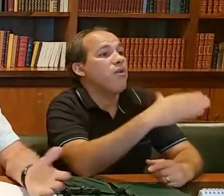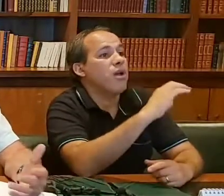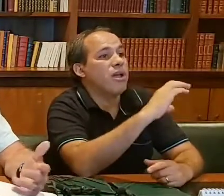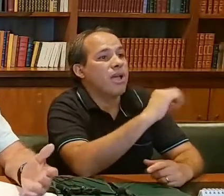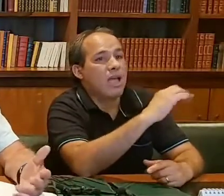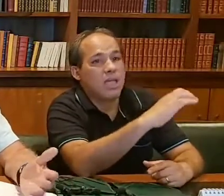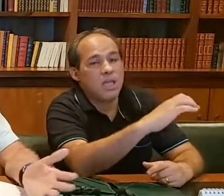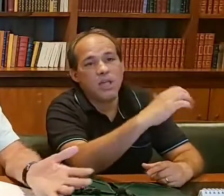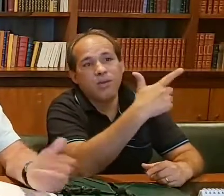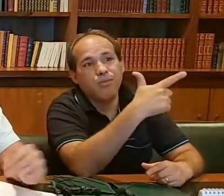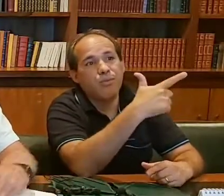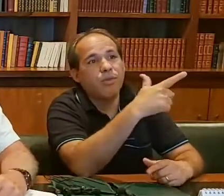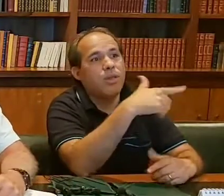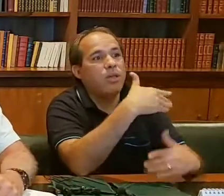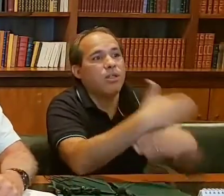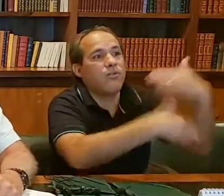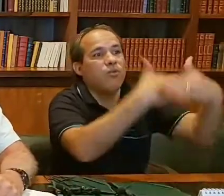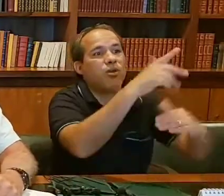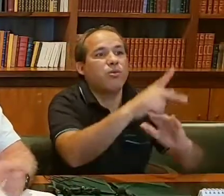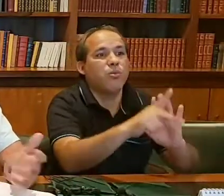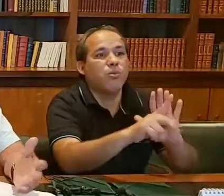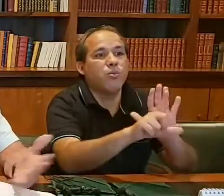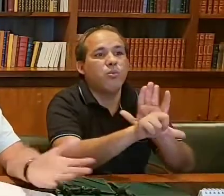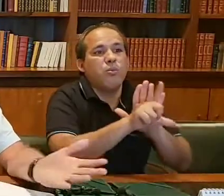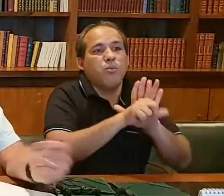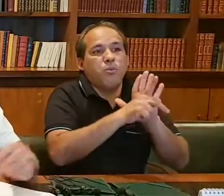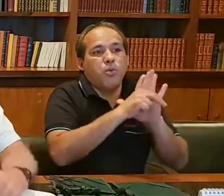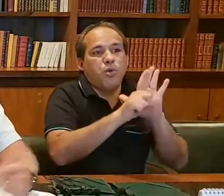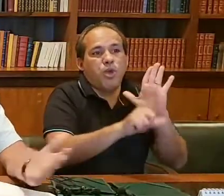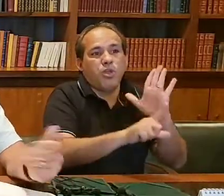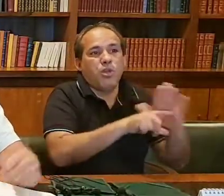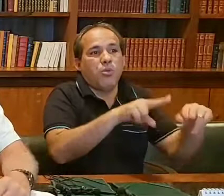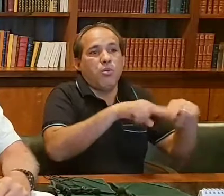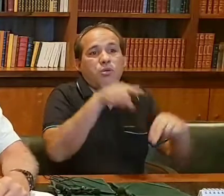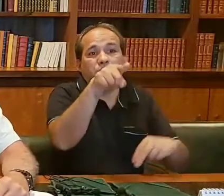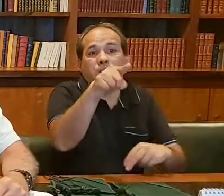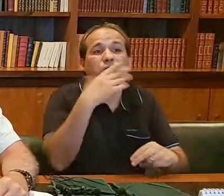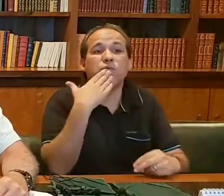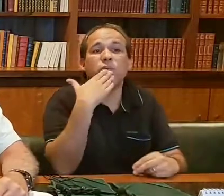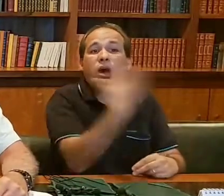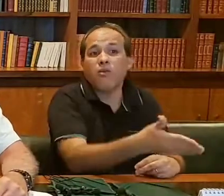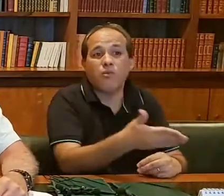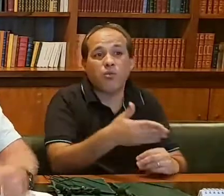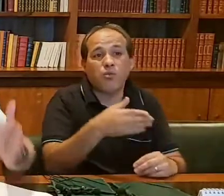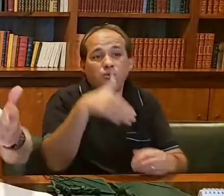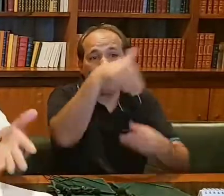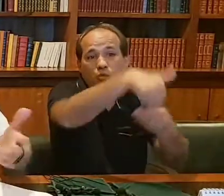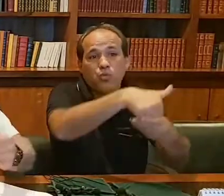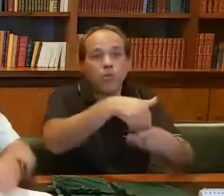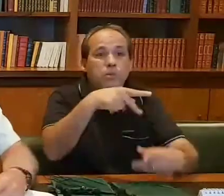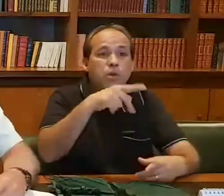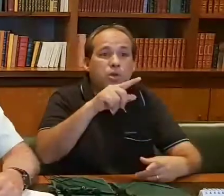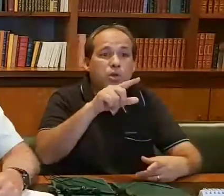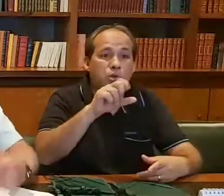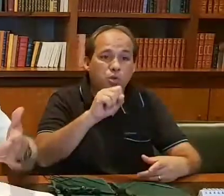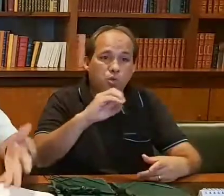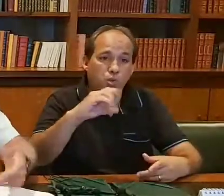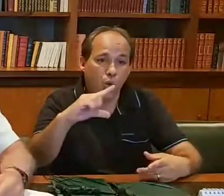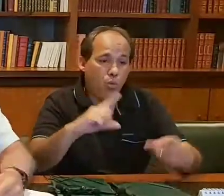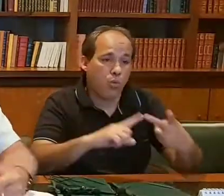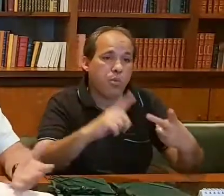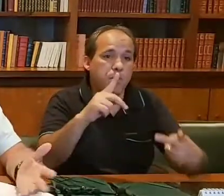não anda esse projeto para revogar o Estatuto do Desarmamento. Ô, cara, você votou no PSOL, você quer o quê? Você votou no PT,